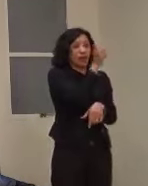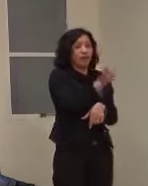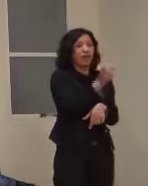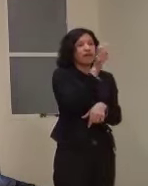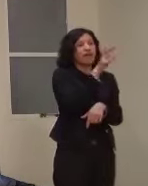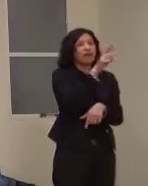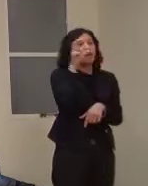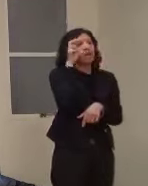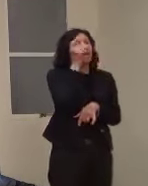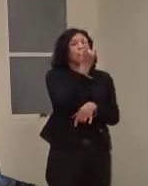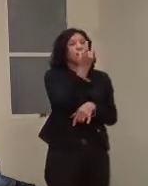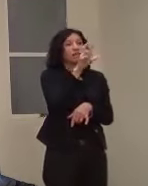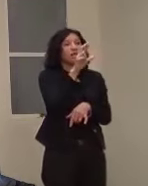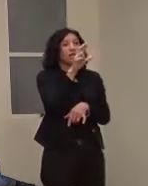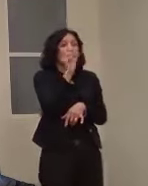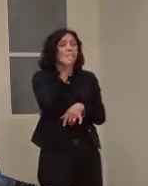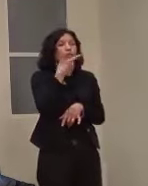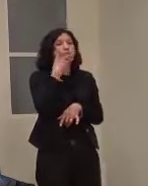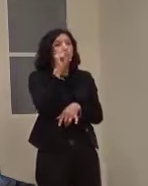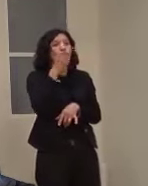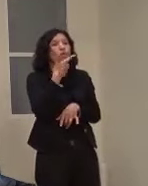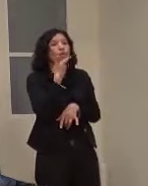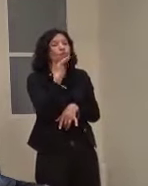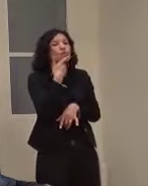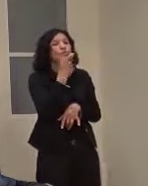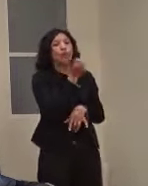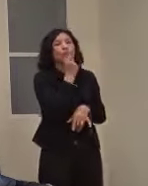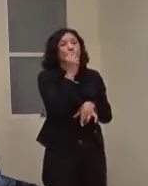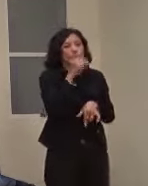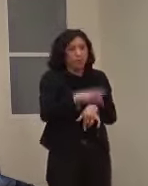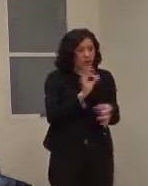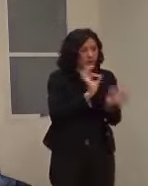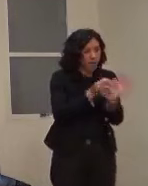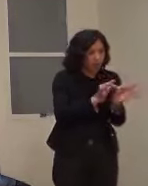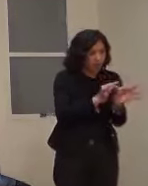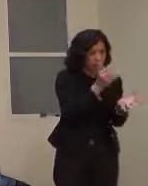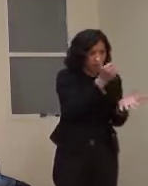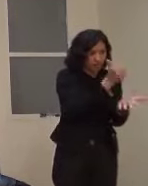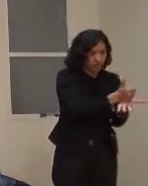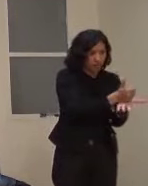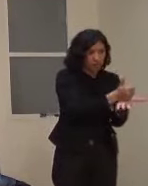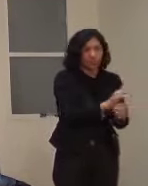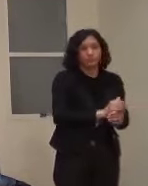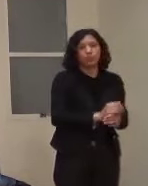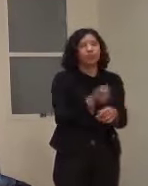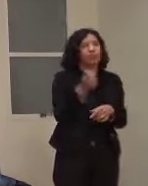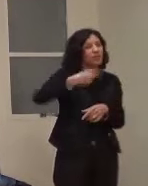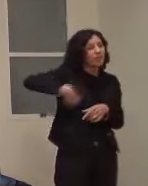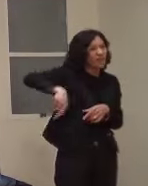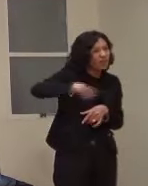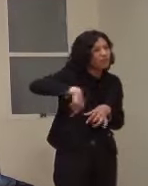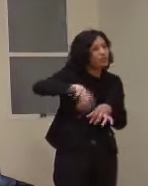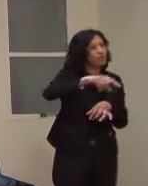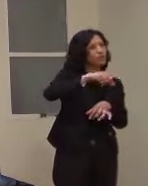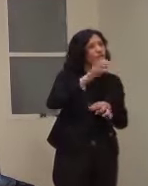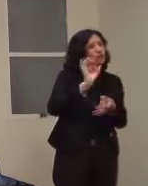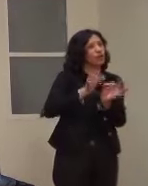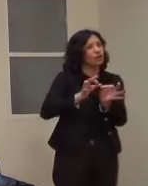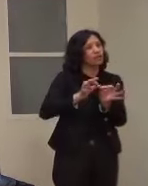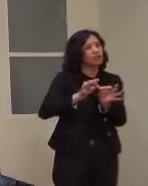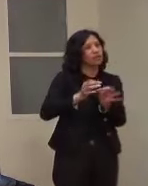nosotras las intérpretes este es un ejemplo poniendo digo nosotras casitas